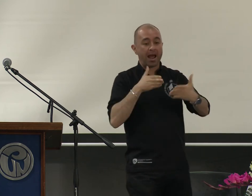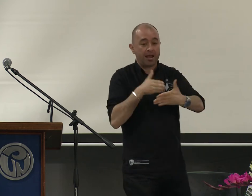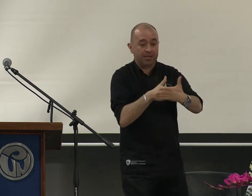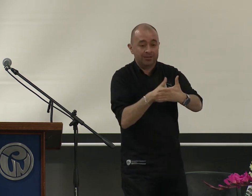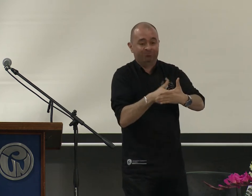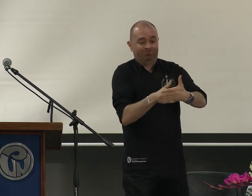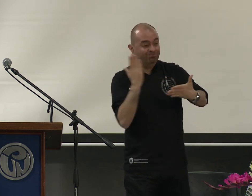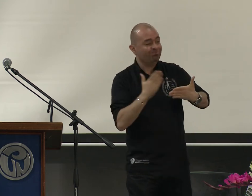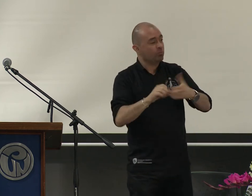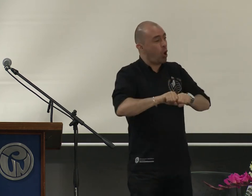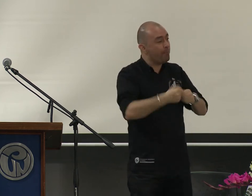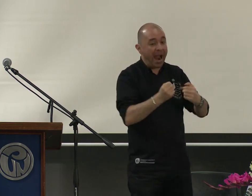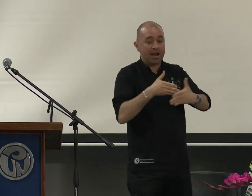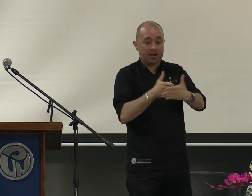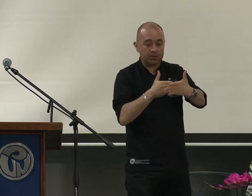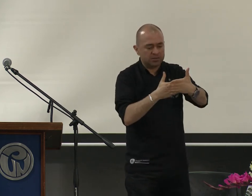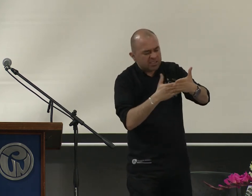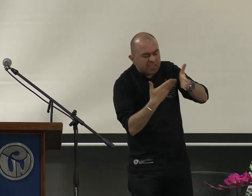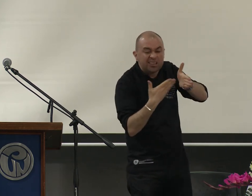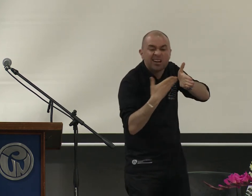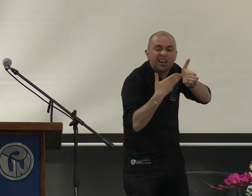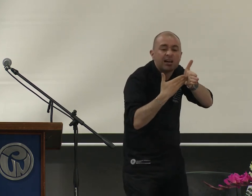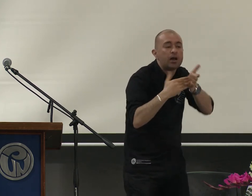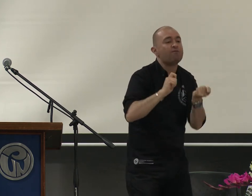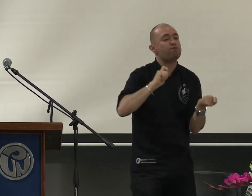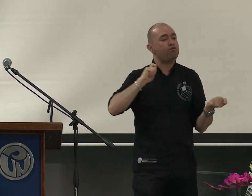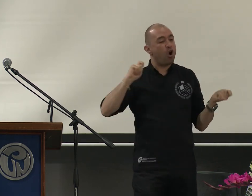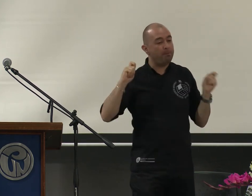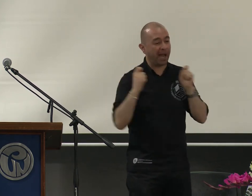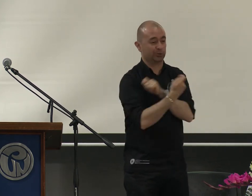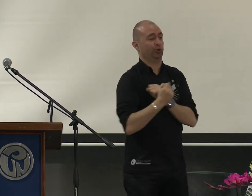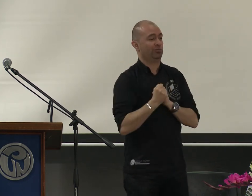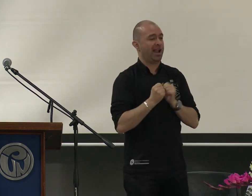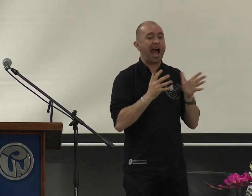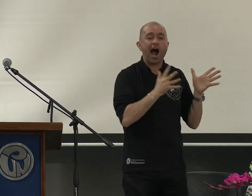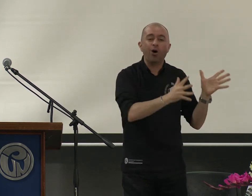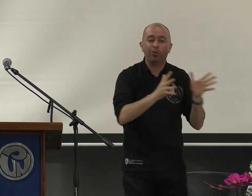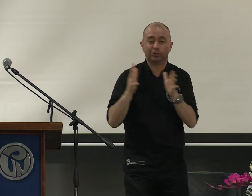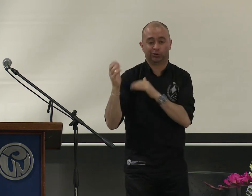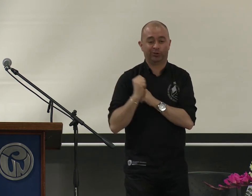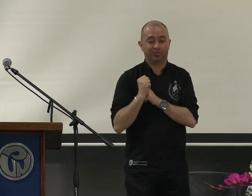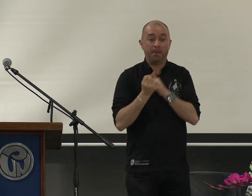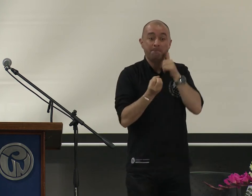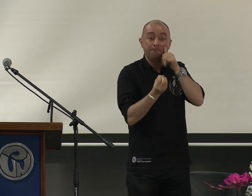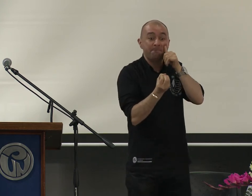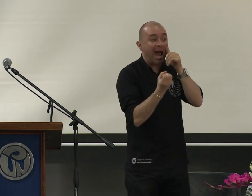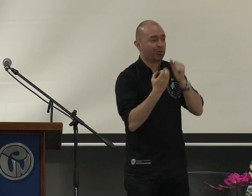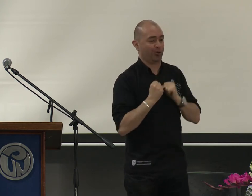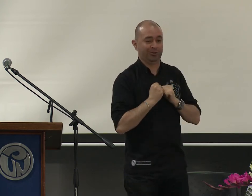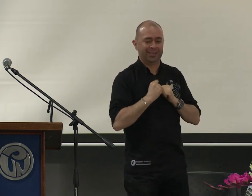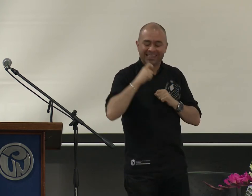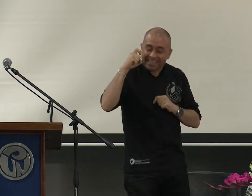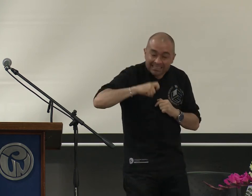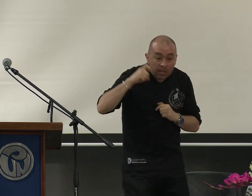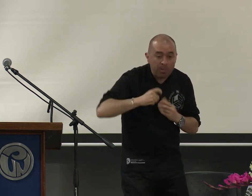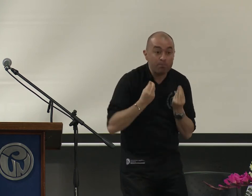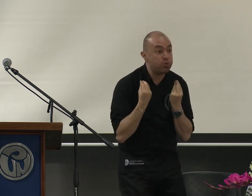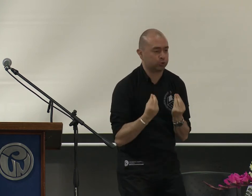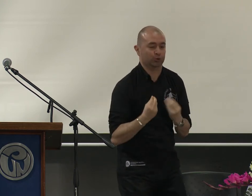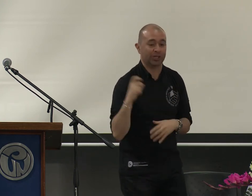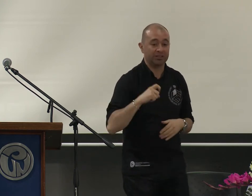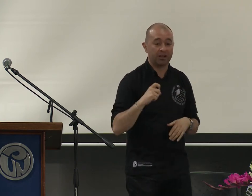que han permitido que hagamos que las barreras cada tiempo ya no existan que a través de la